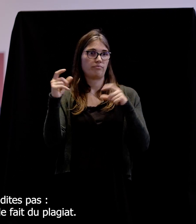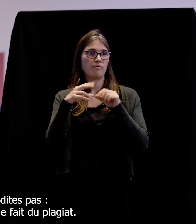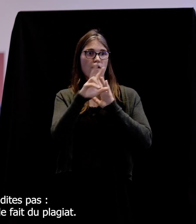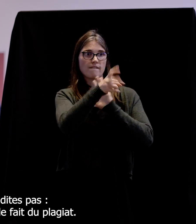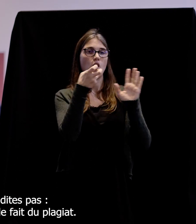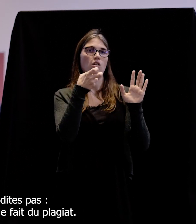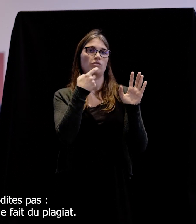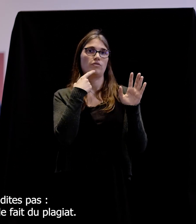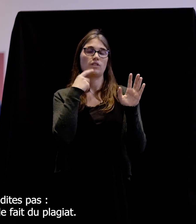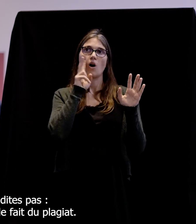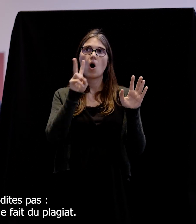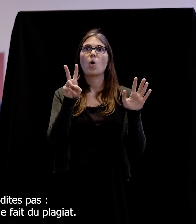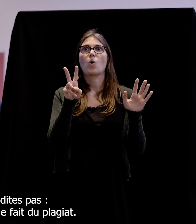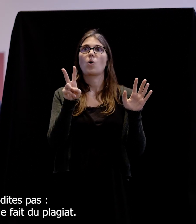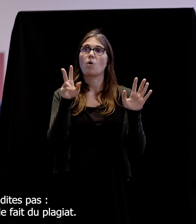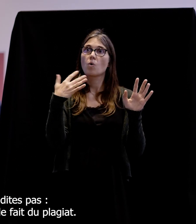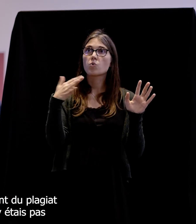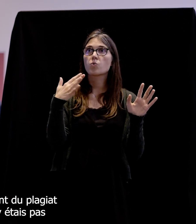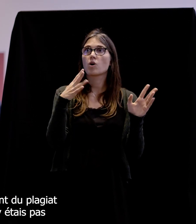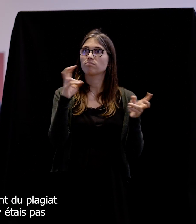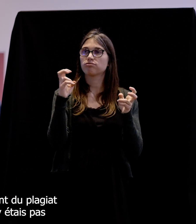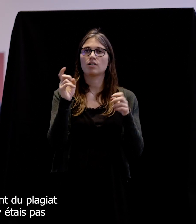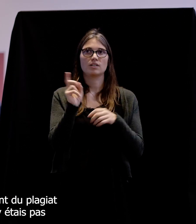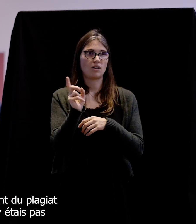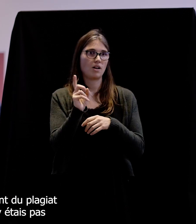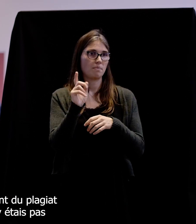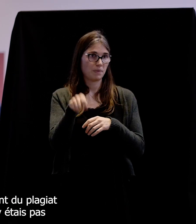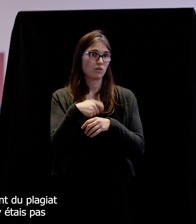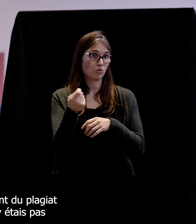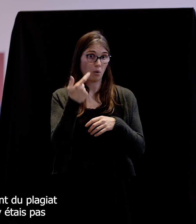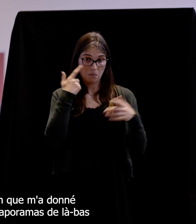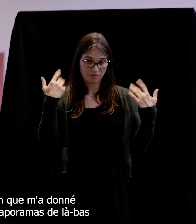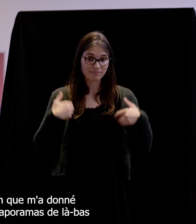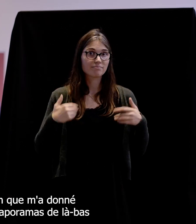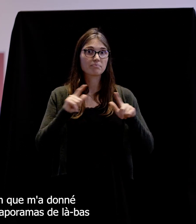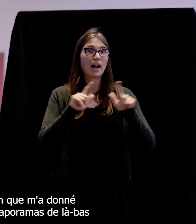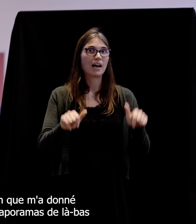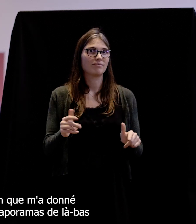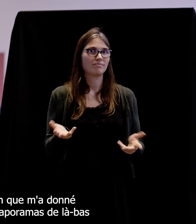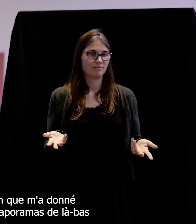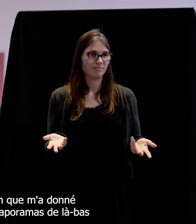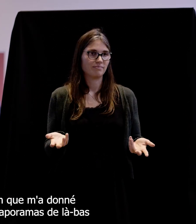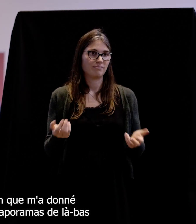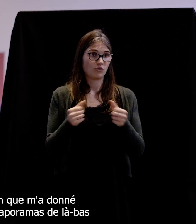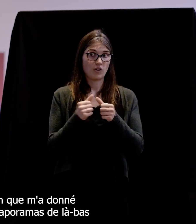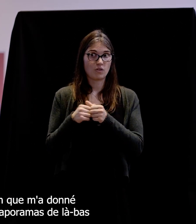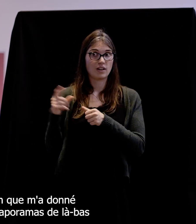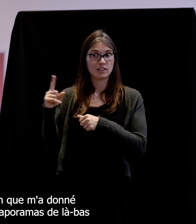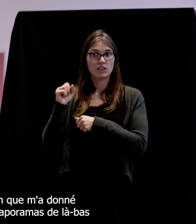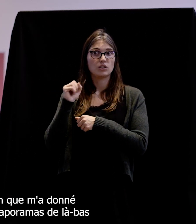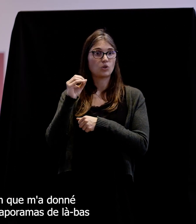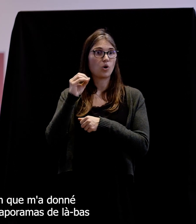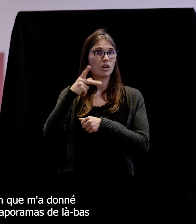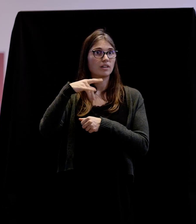là-bas. Donc, ne vous dites pas, Véronique Abadi, elle fait du plagiat. C'est évidemment du plagiat puisque je n'y étais pas et que j'ai pris le lien que m'a donné Sophie avec